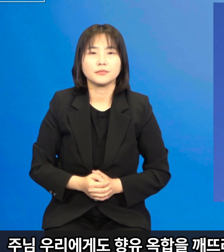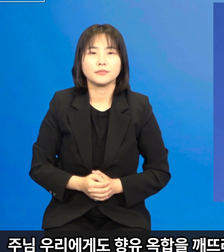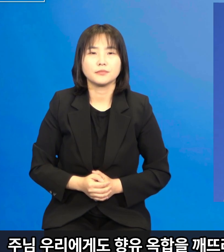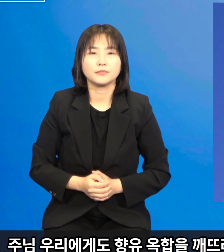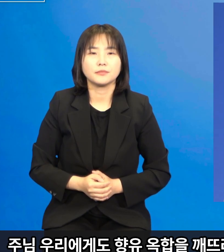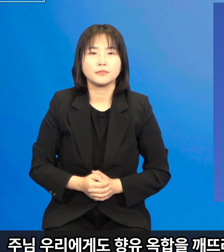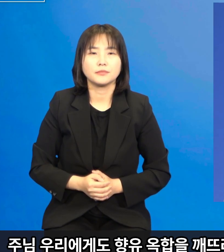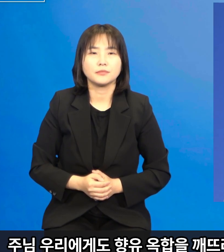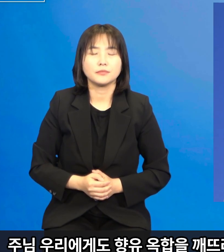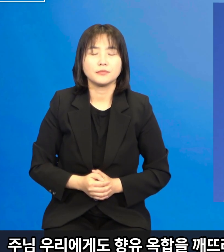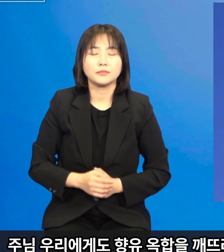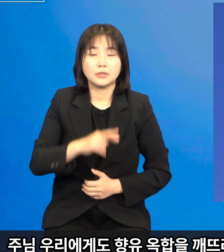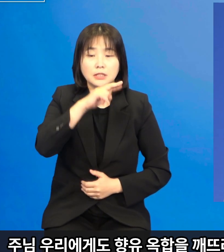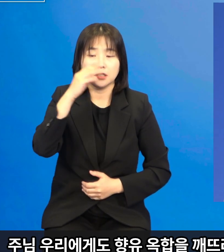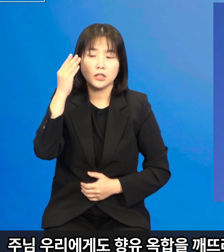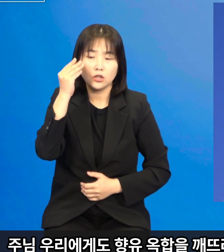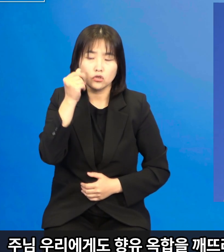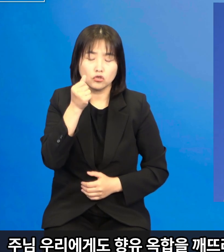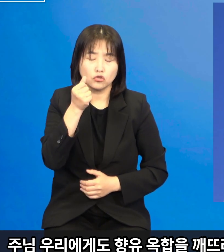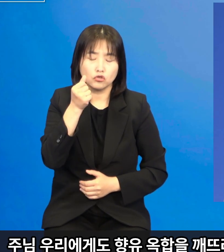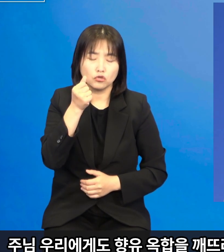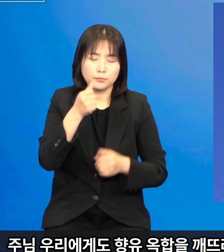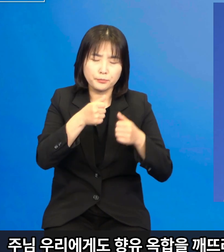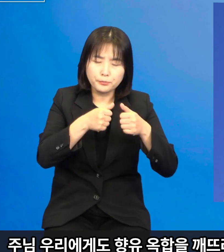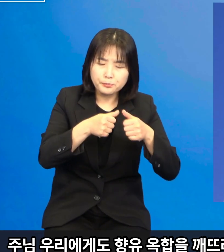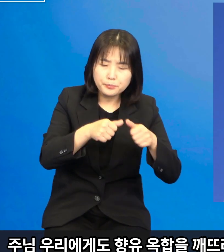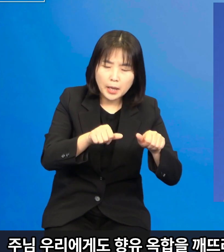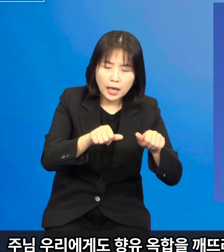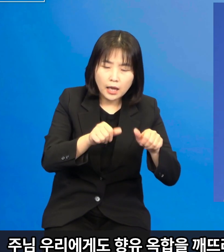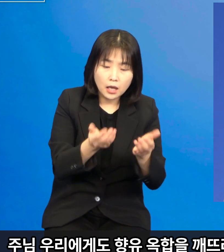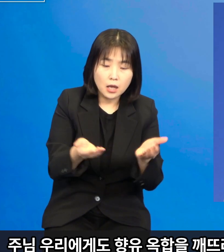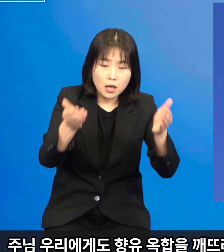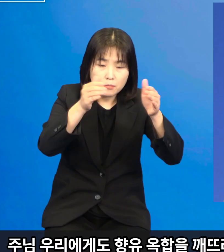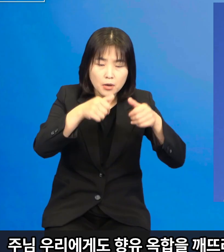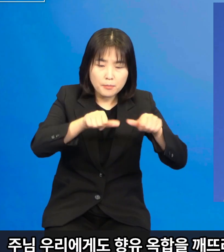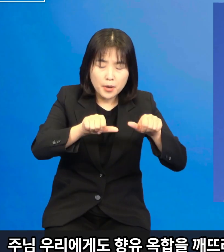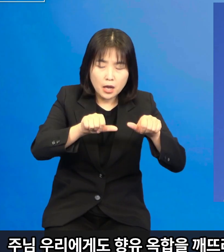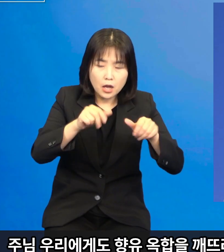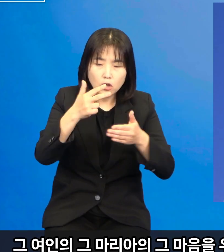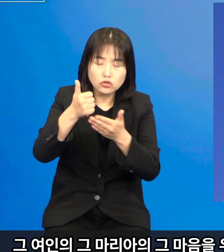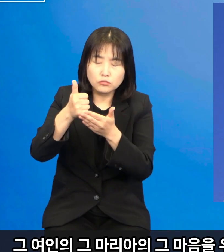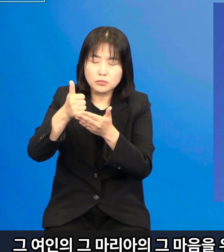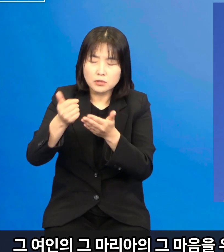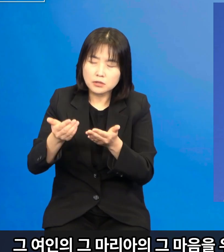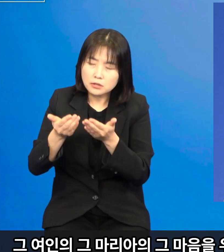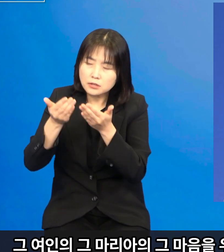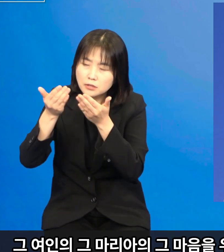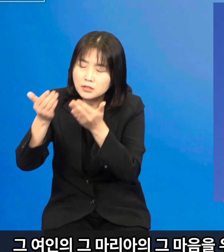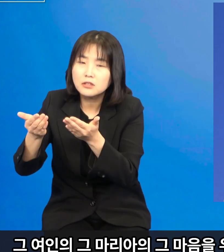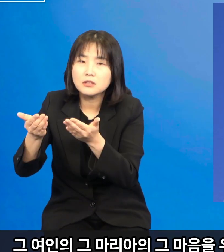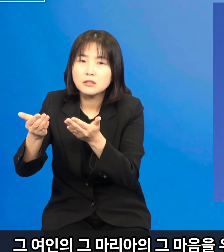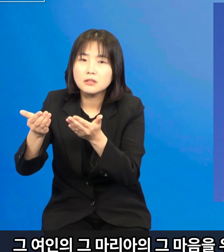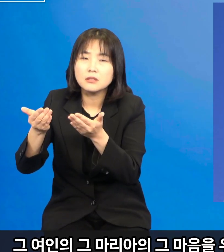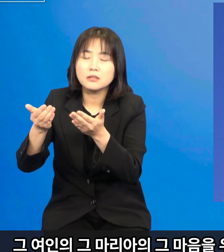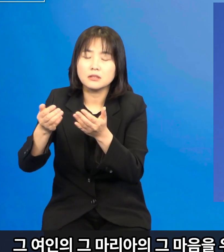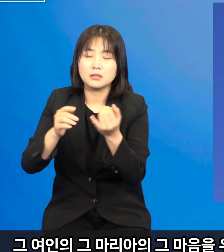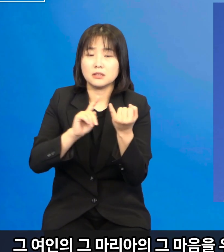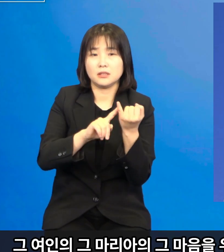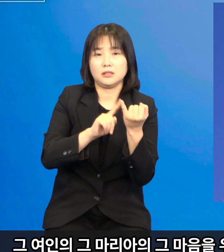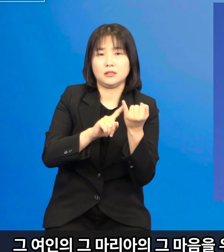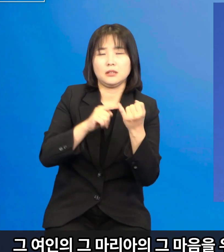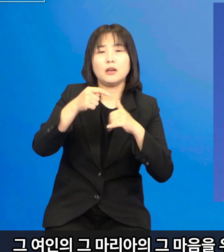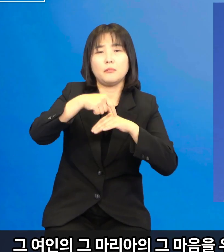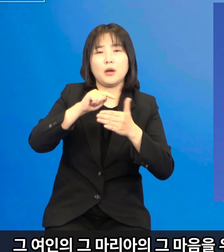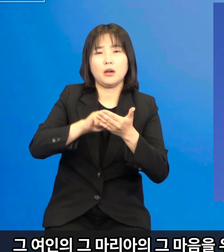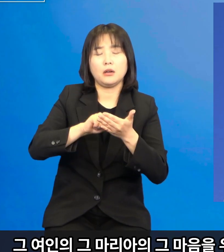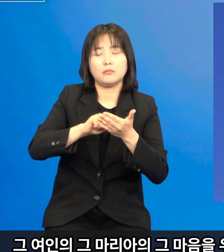향유 옥합을 깨트려 주님께 기쁜 마음으로 내어드렸던 그 여인의, 그 마리아의 그